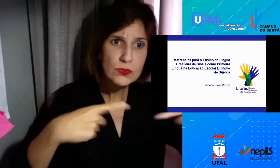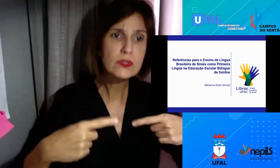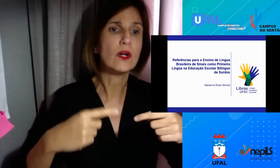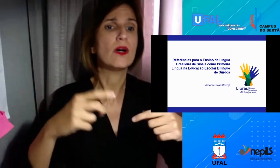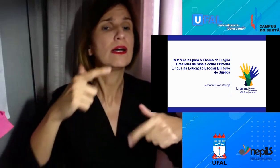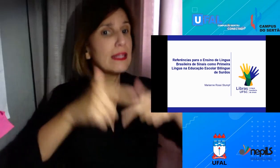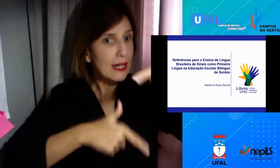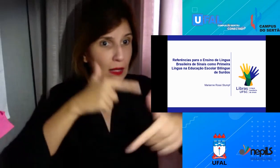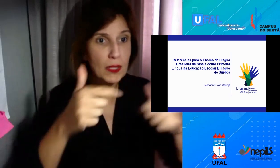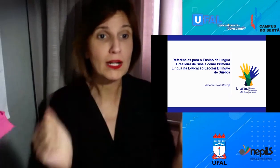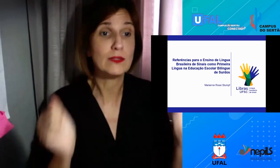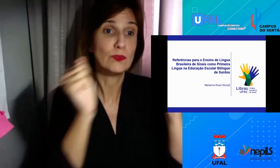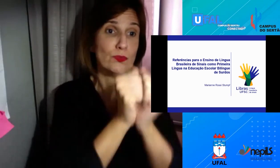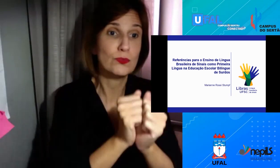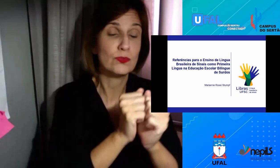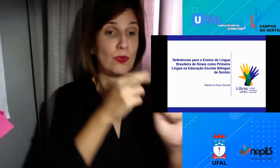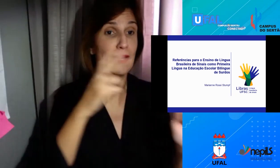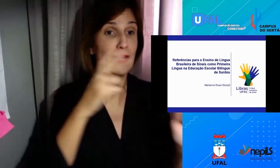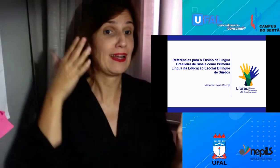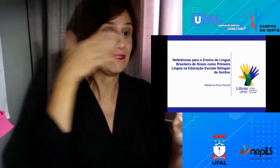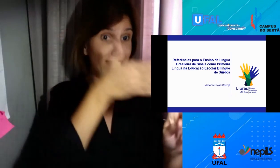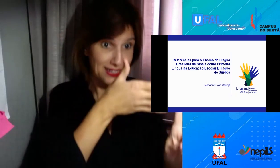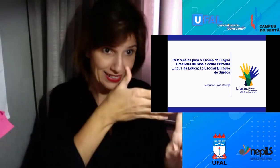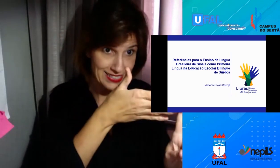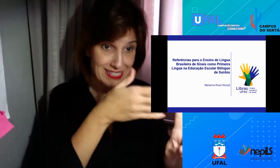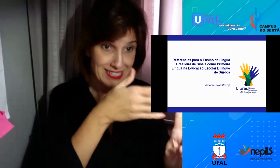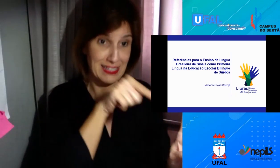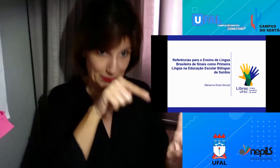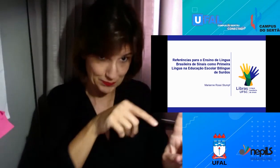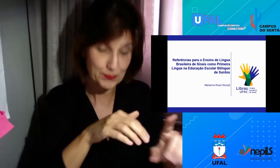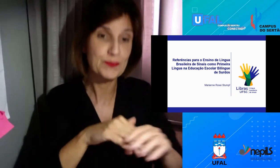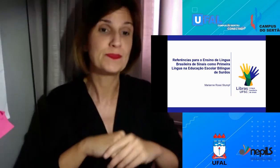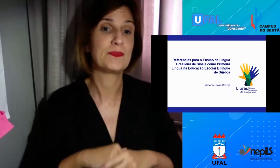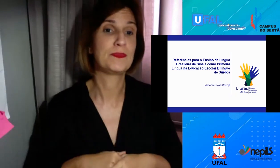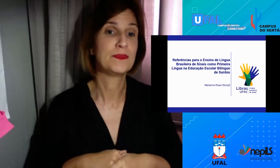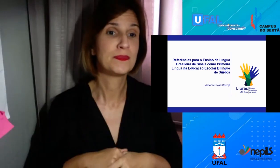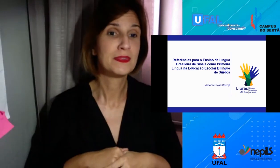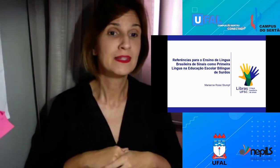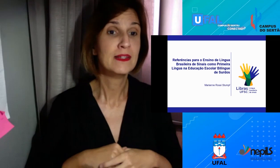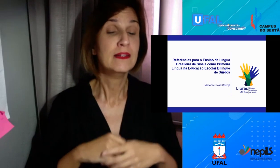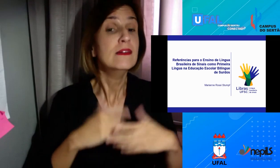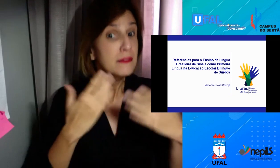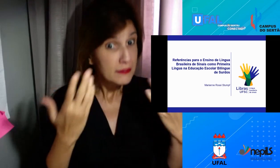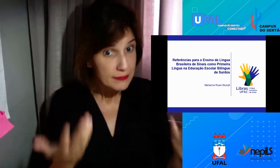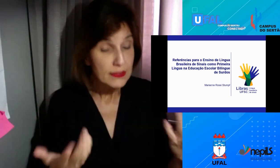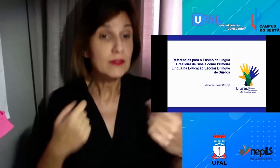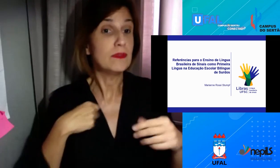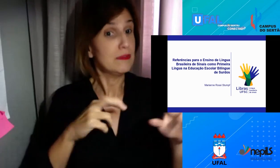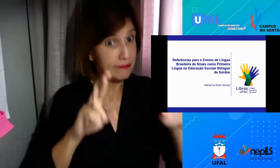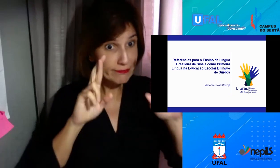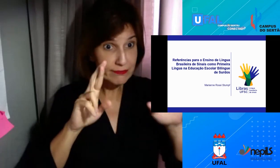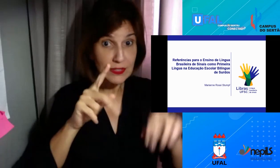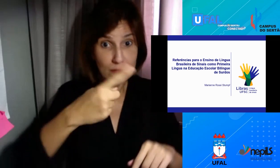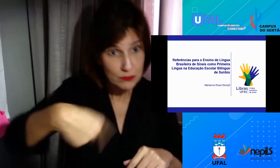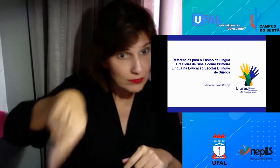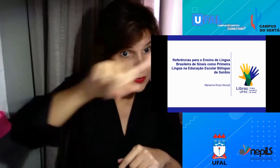e aí nós iniciamos uma grande discussão em um grupo de trabalho que resultou, então,